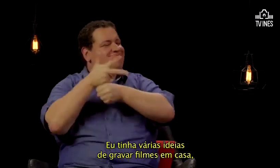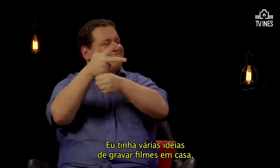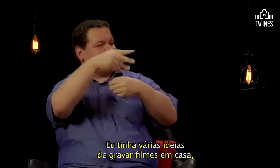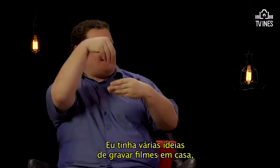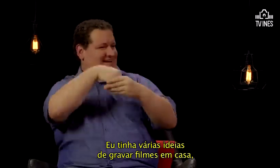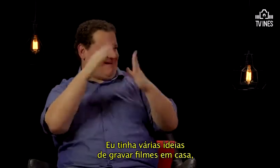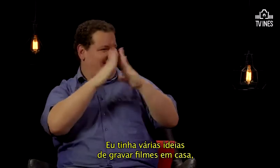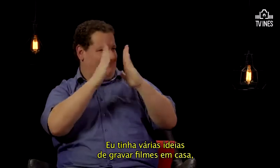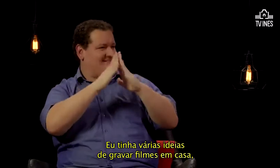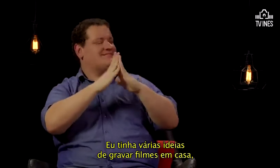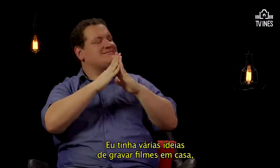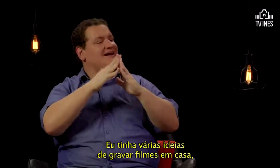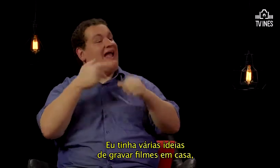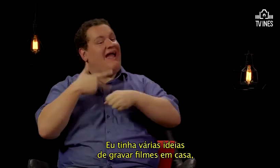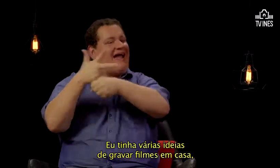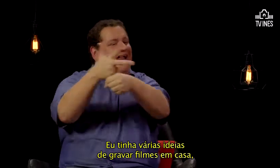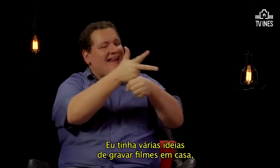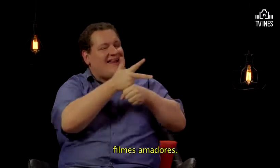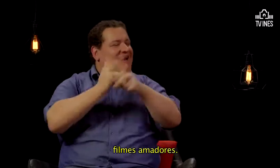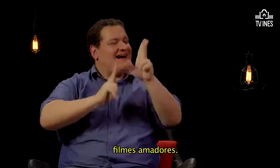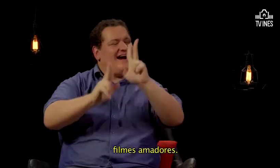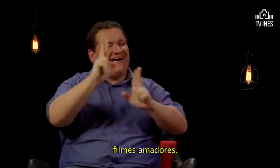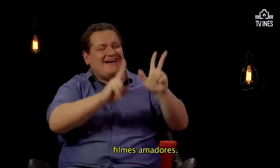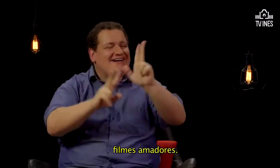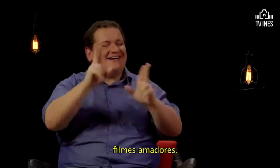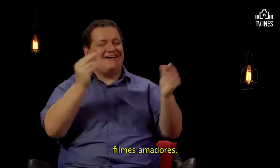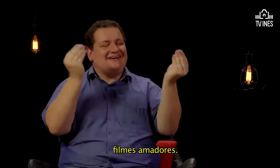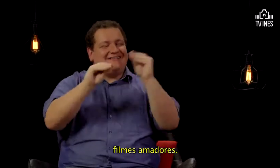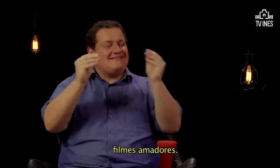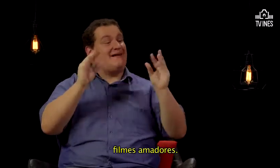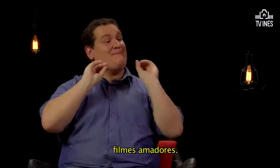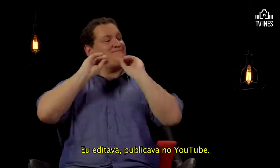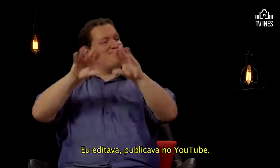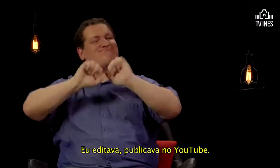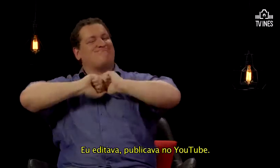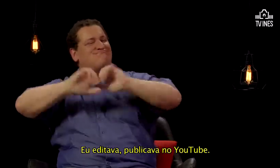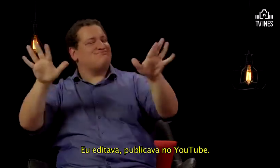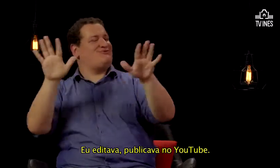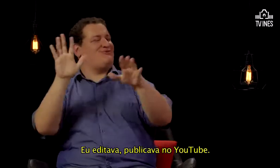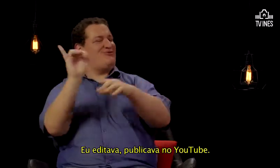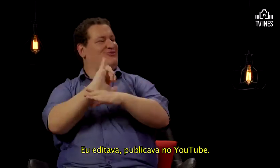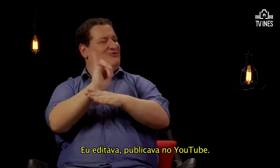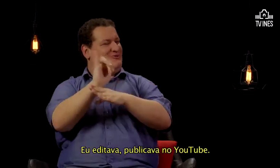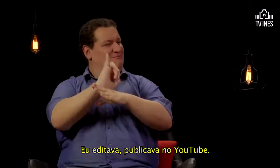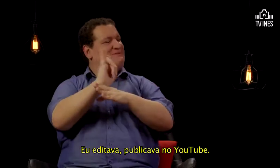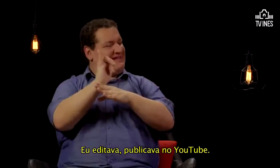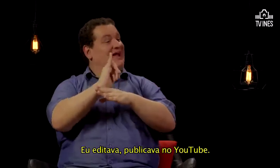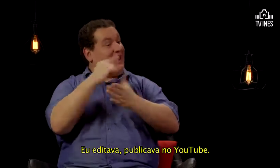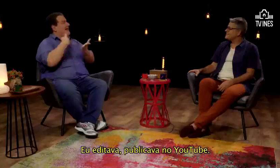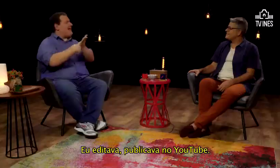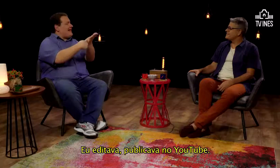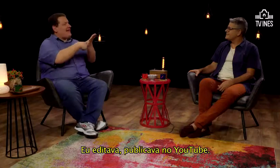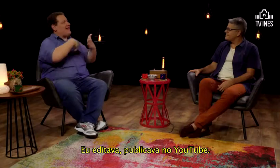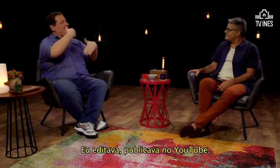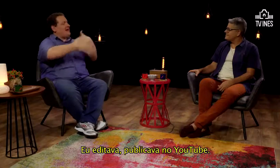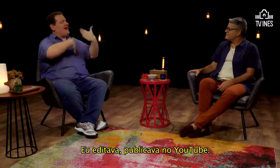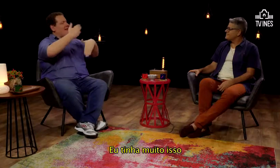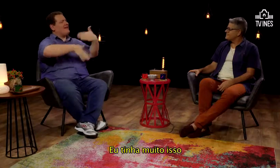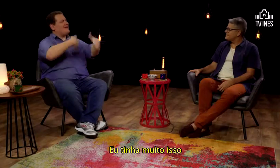gravar filmes em casa, filmes amadores. Eu editava, publicava no YouTube. Eu tinha